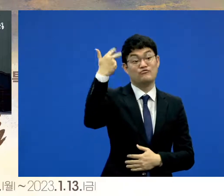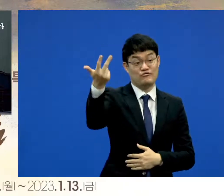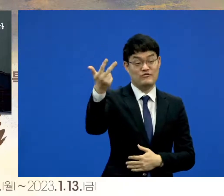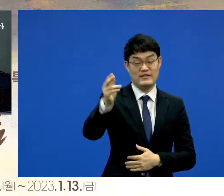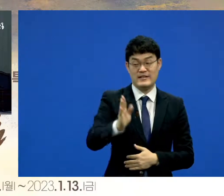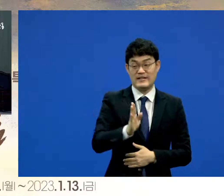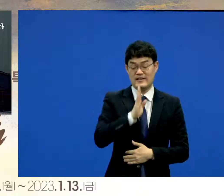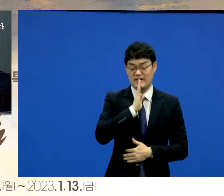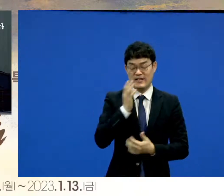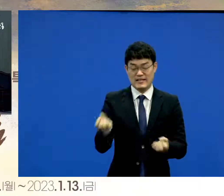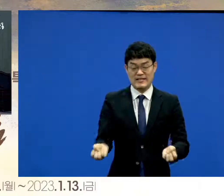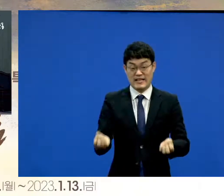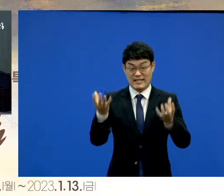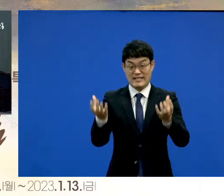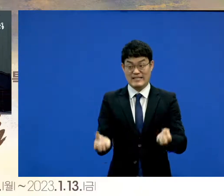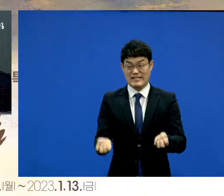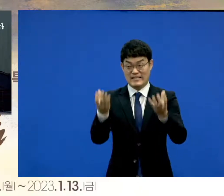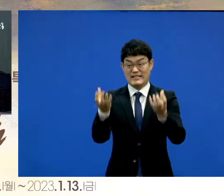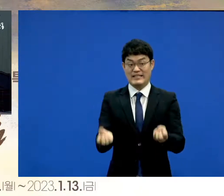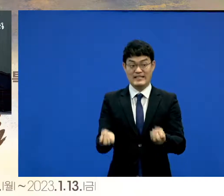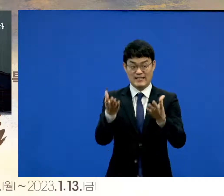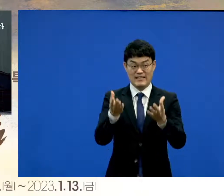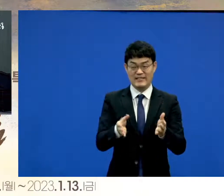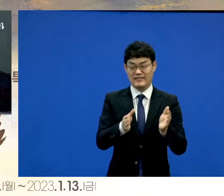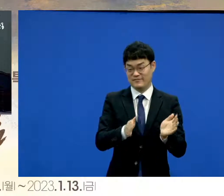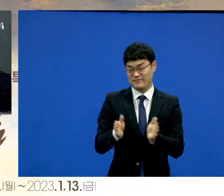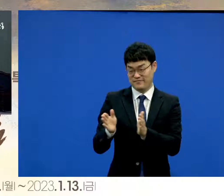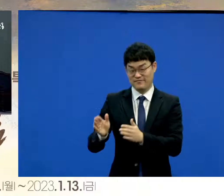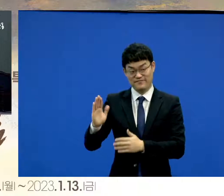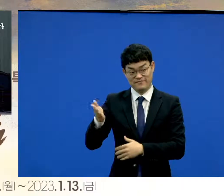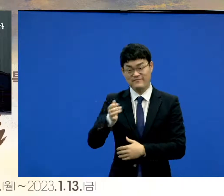잔치가 벌어지는 그런 시간입니다.